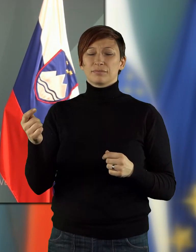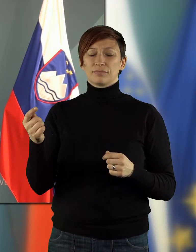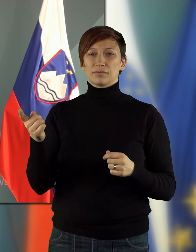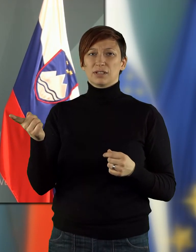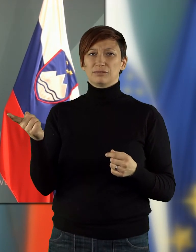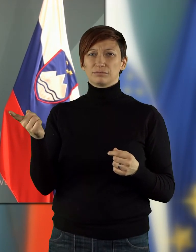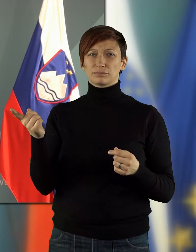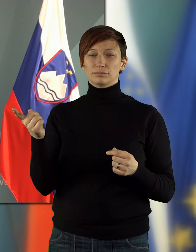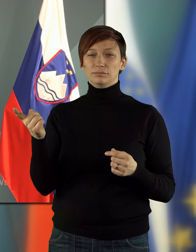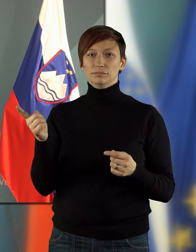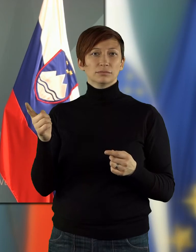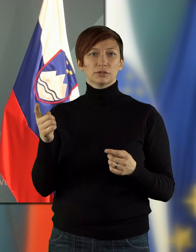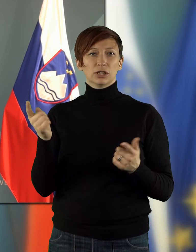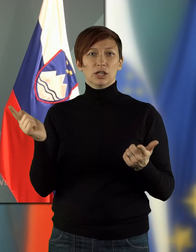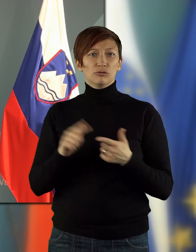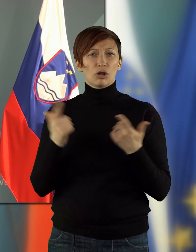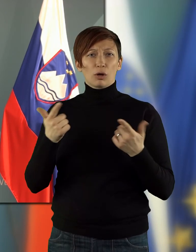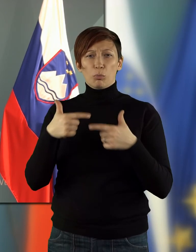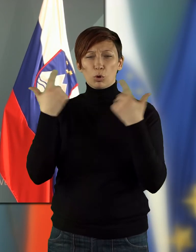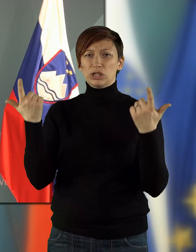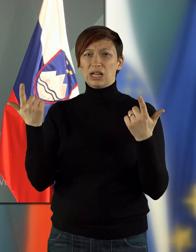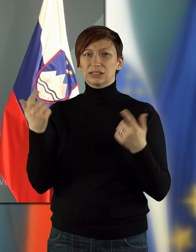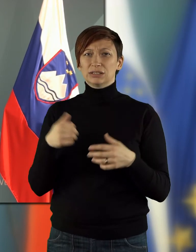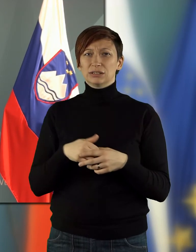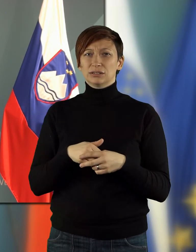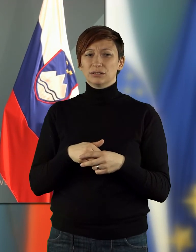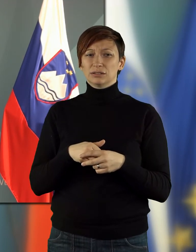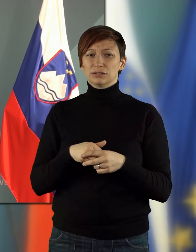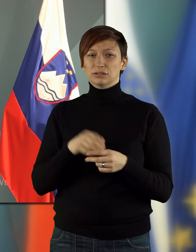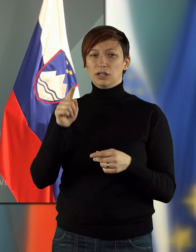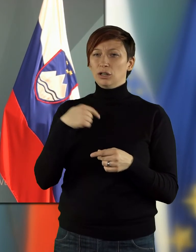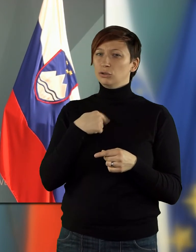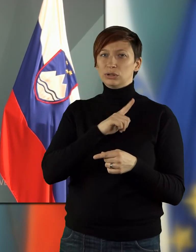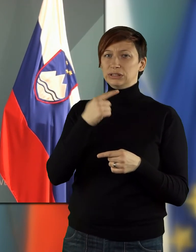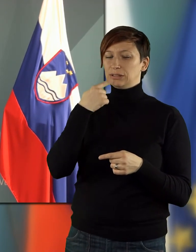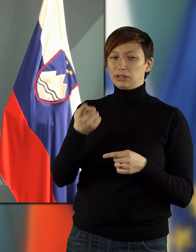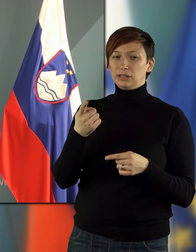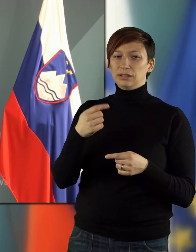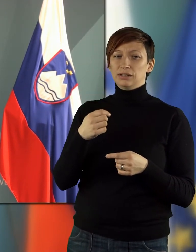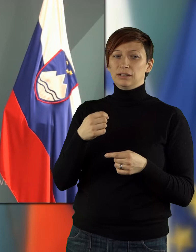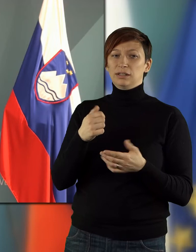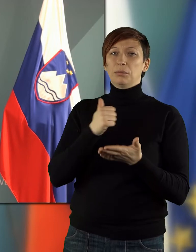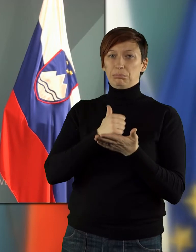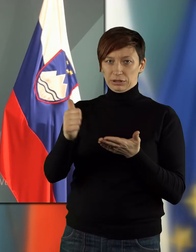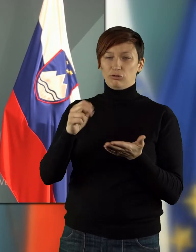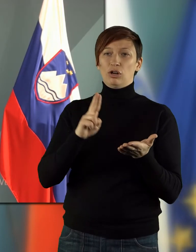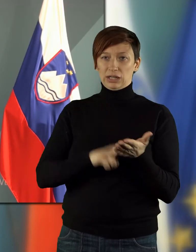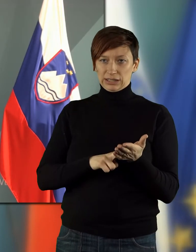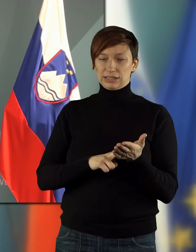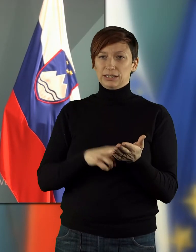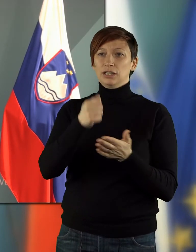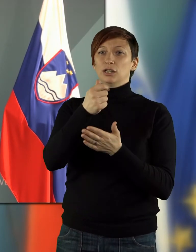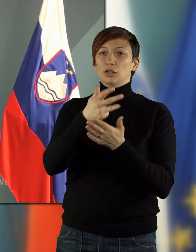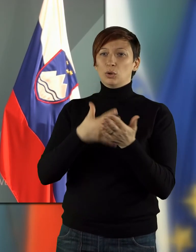In v bistvu, če lahko sam to pojasnite, ne, v bistvu, ne. Tega nisem rekla. Najprej,